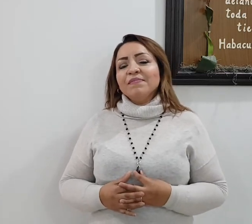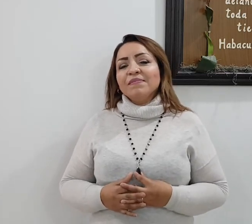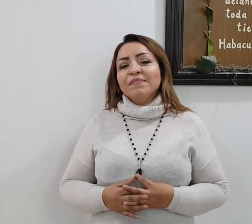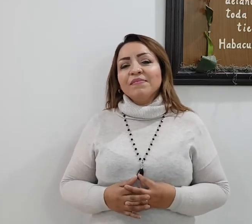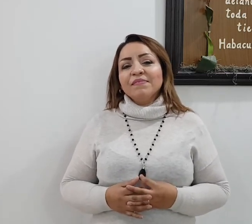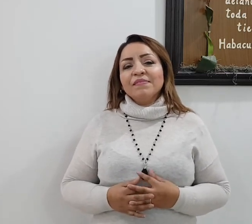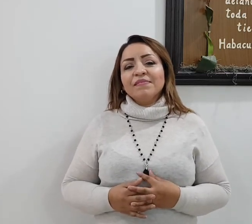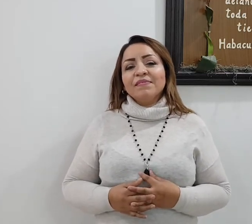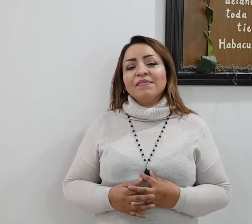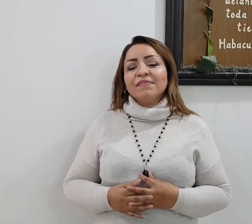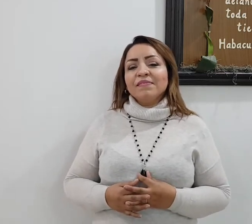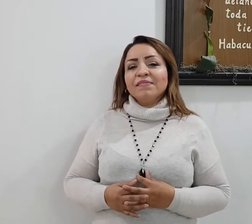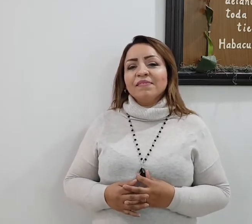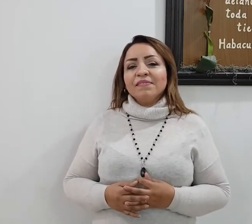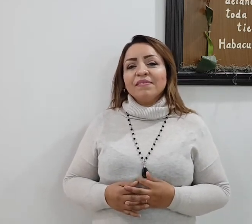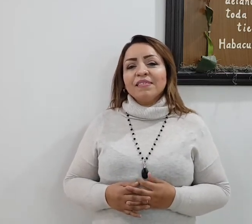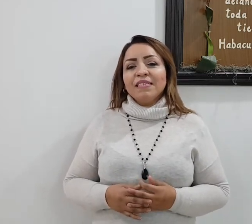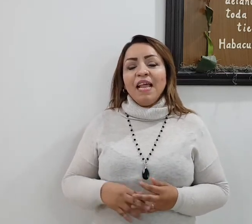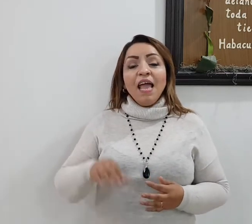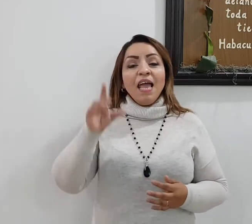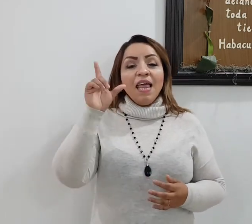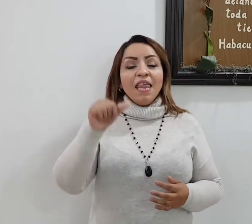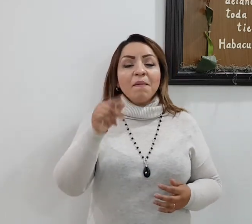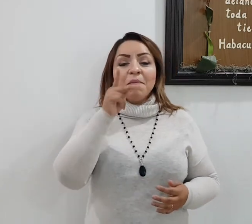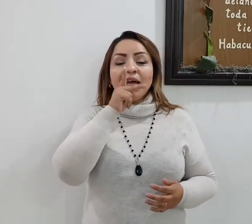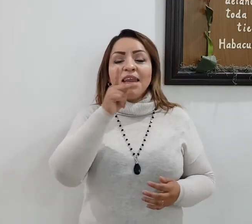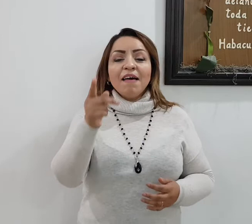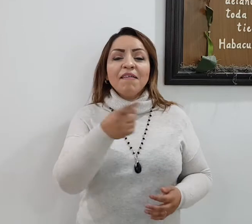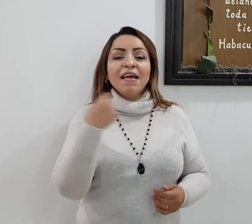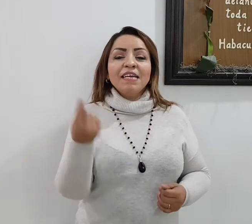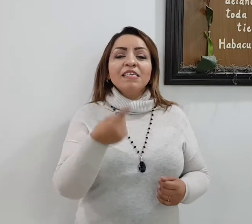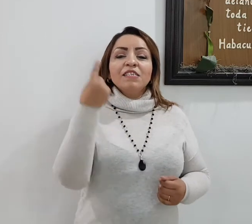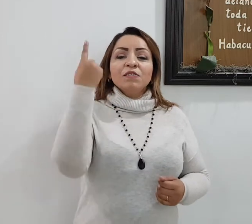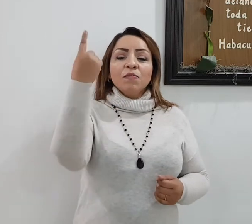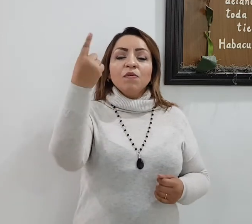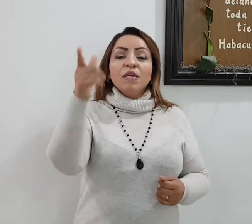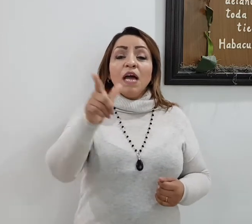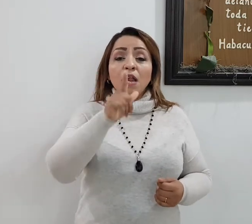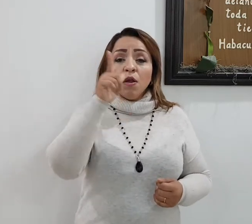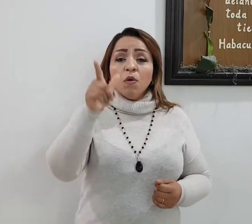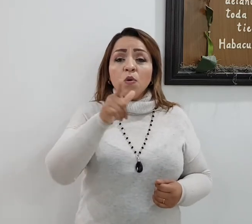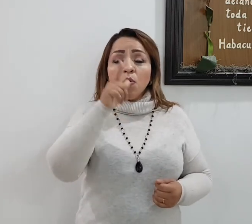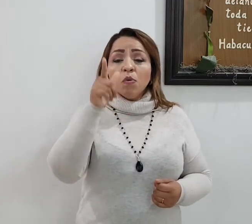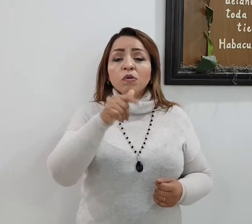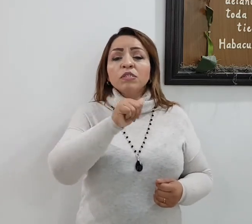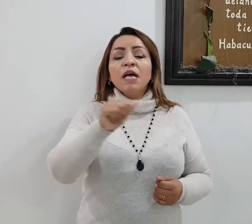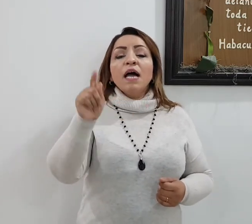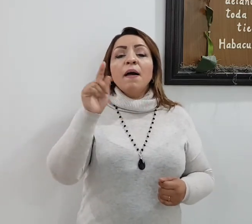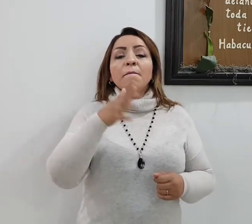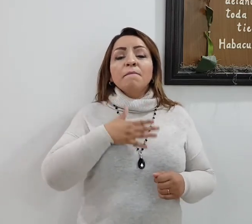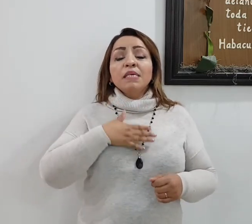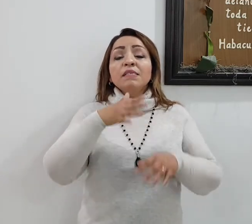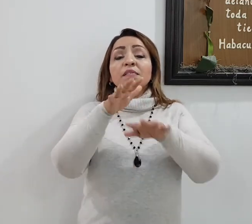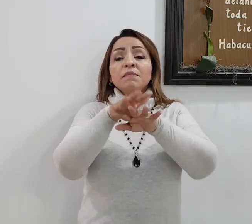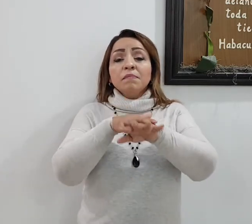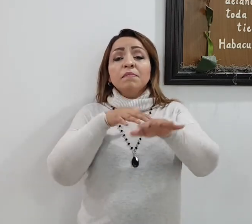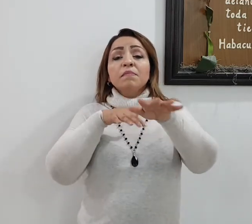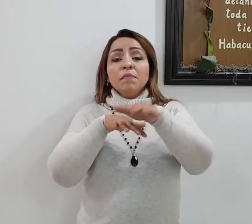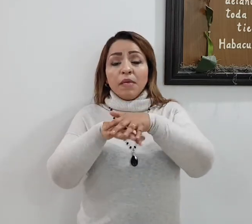una lámpara a nuestros pies. ¿Y qué le dice? Por dónde pisar y por dónde no pisar. La